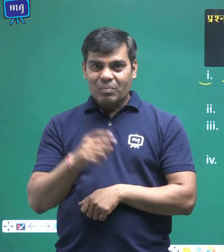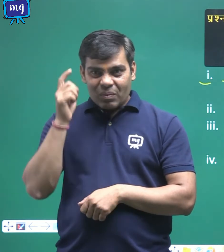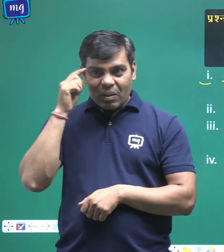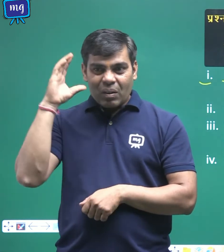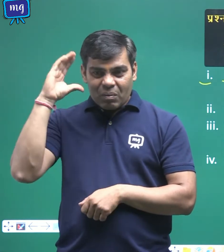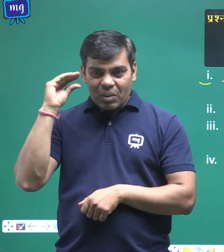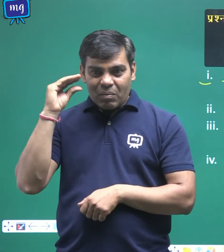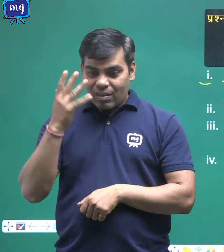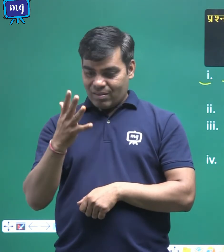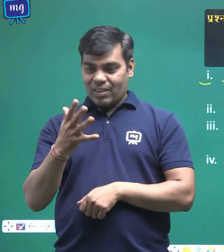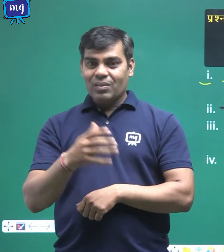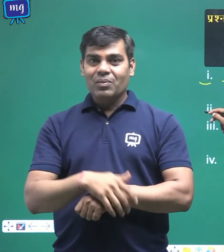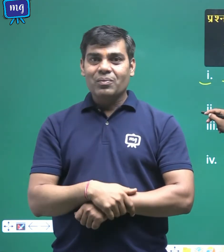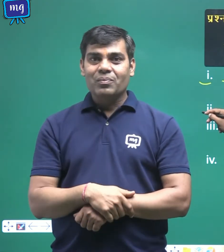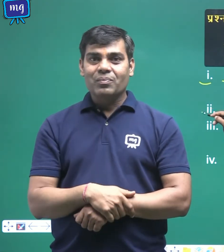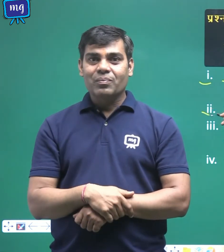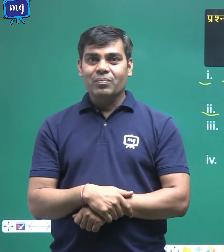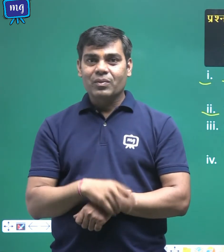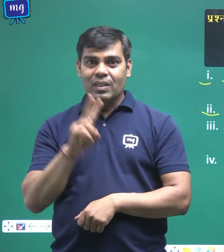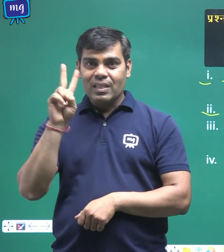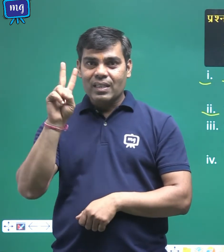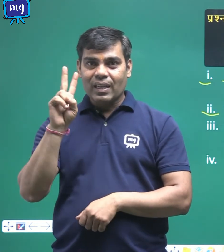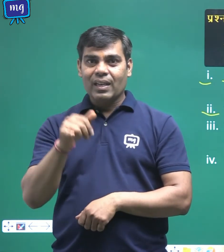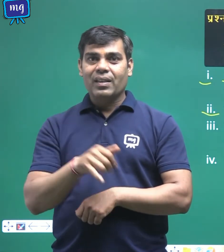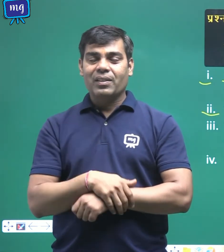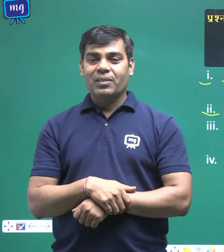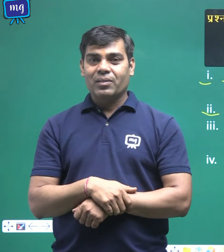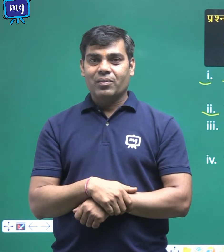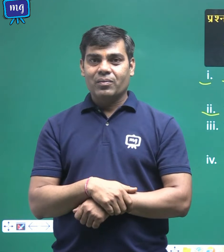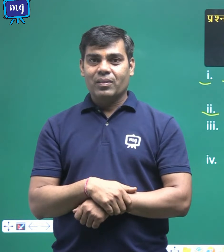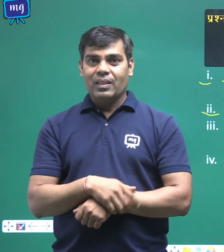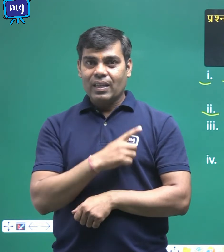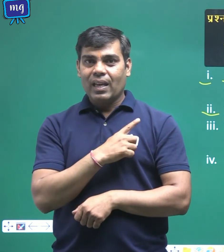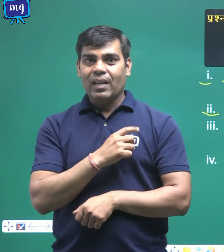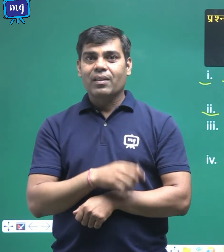मूर्ख नहीं हूँ। दूसरा है यह